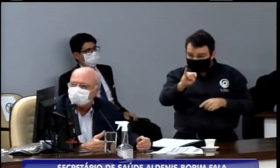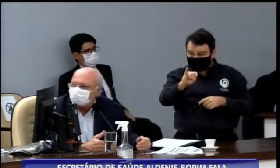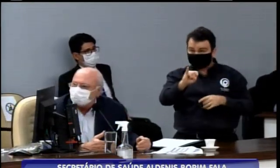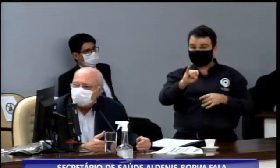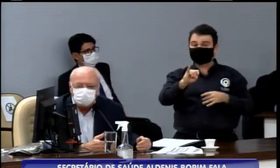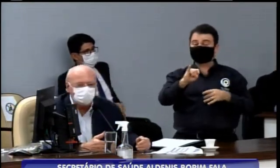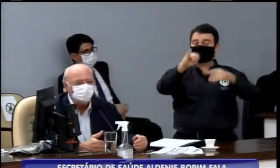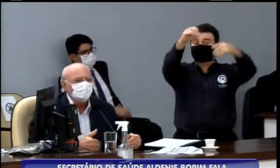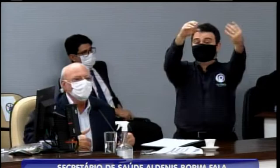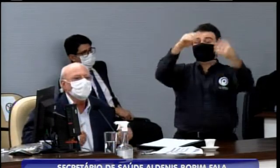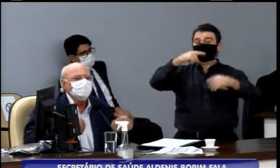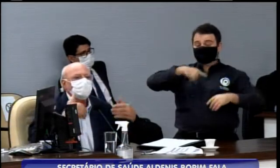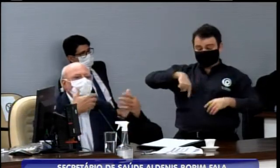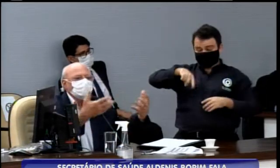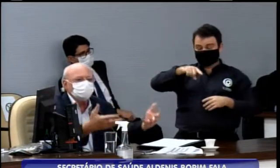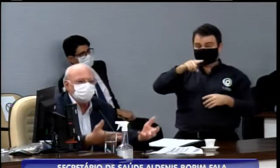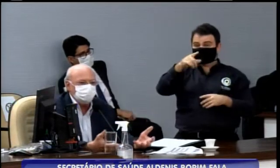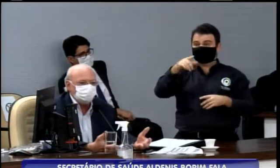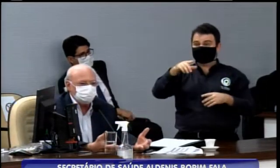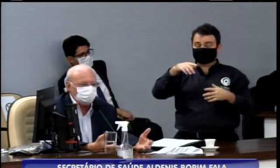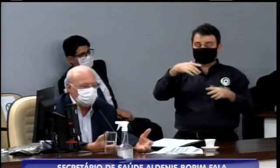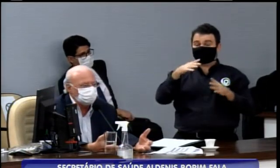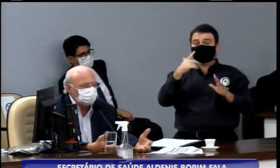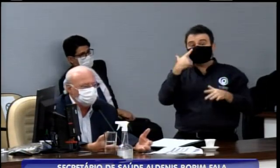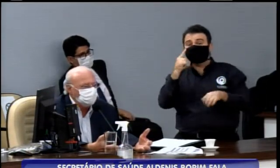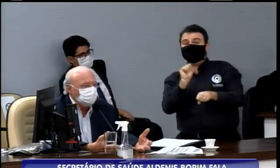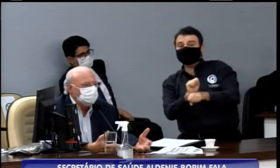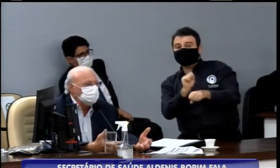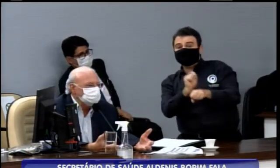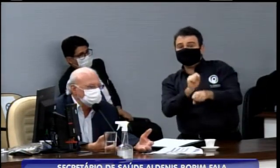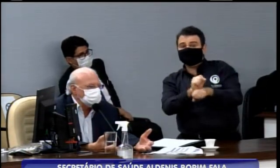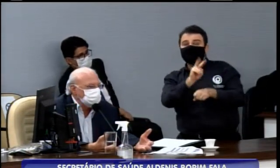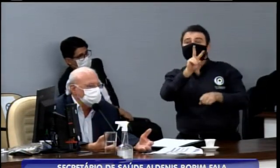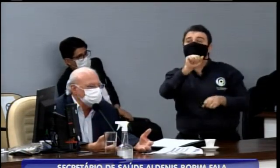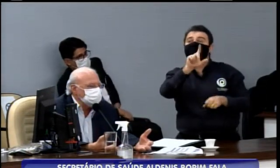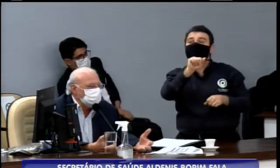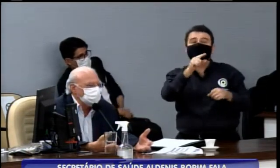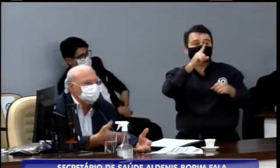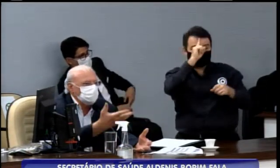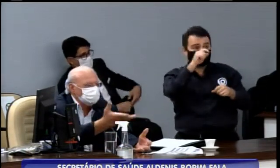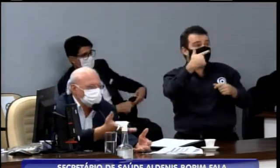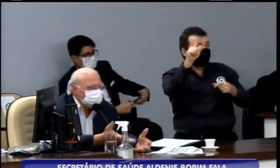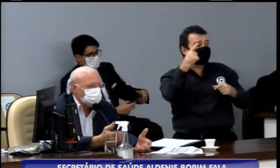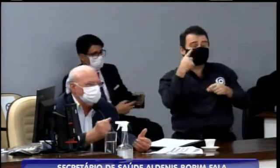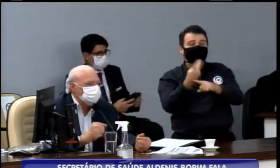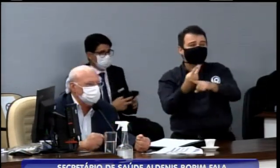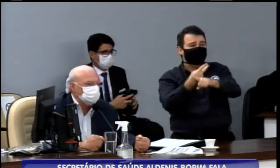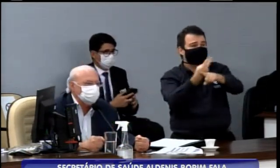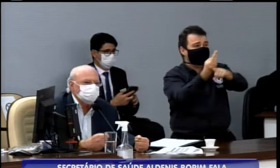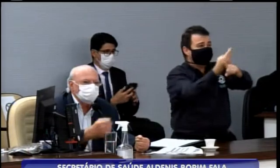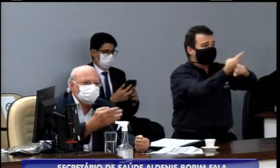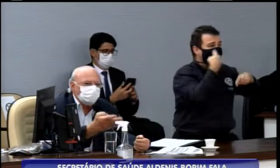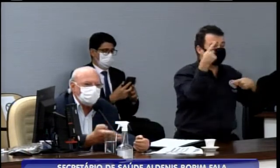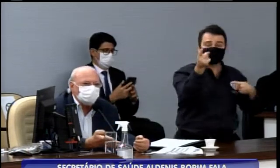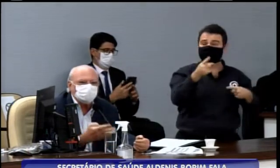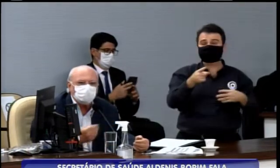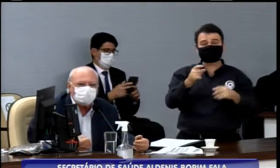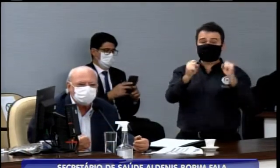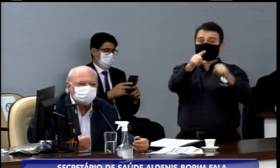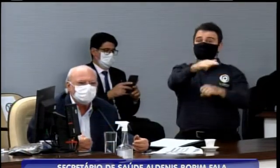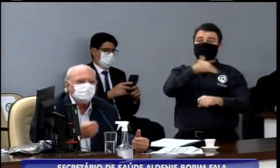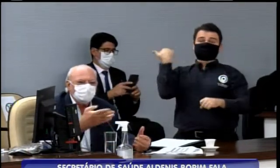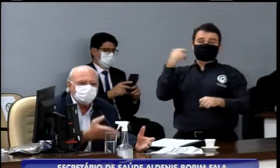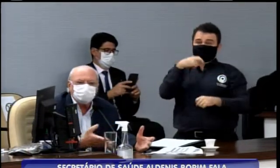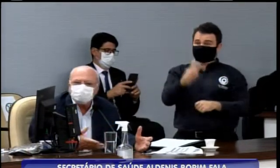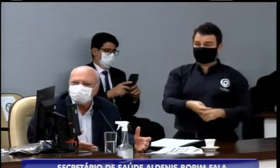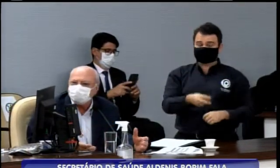arrumar uma vaga e conseguir fazer isso, pode ser tarde demais. Um AVC, por exemplo, você tem 4